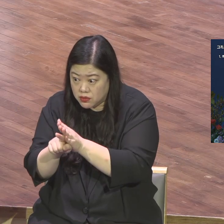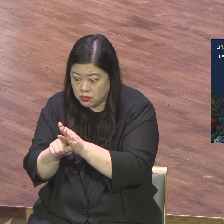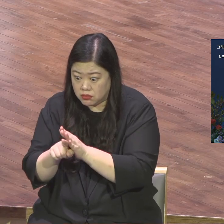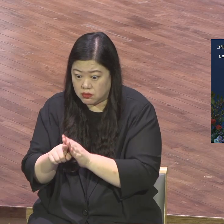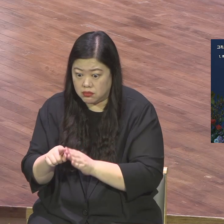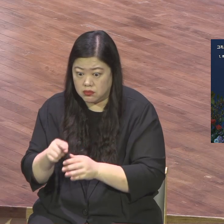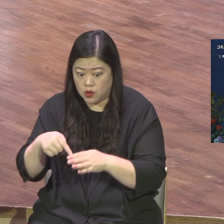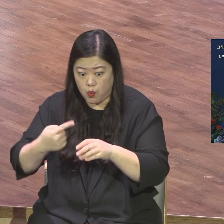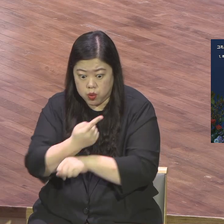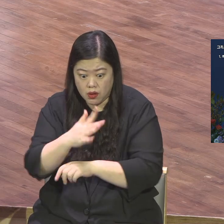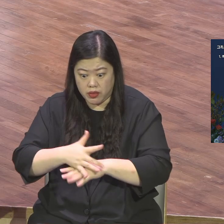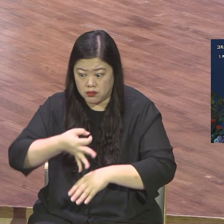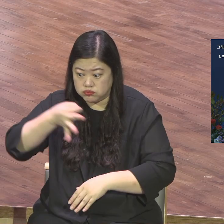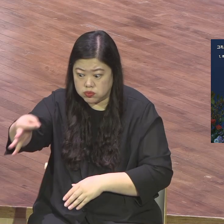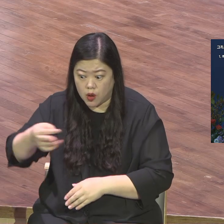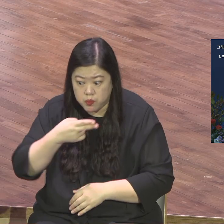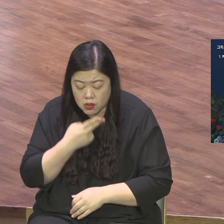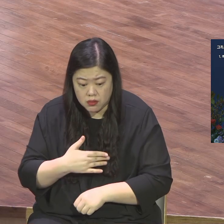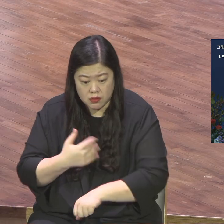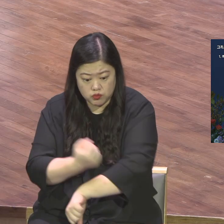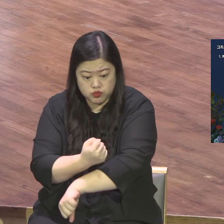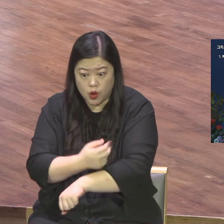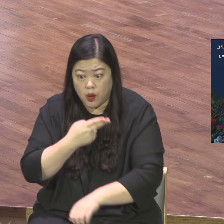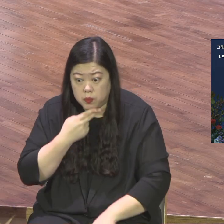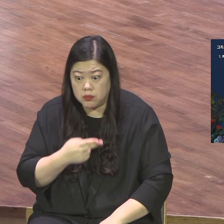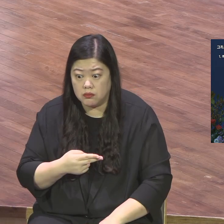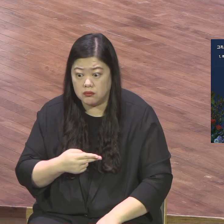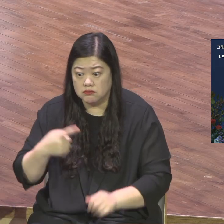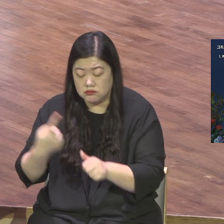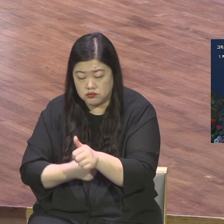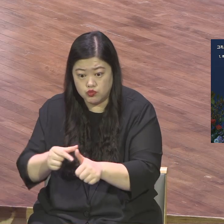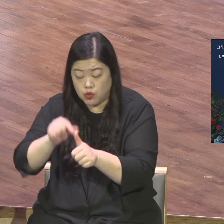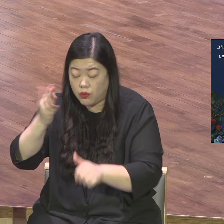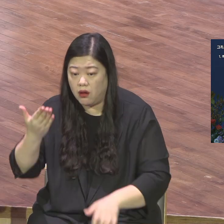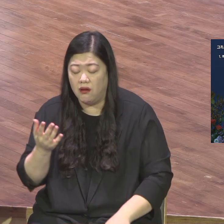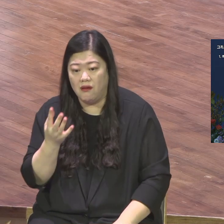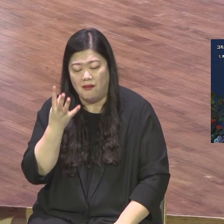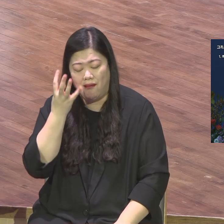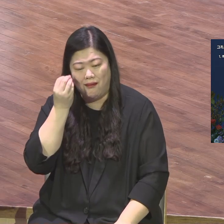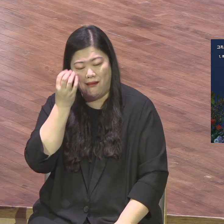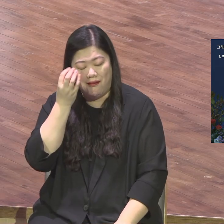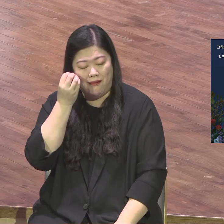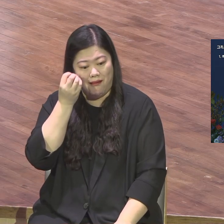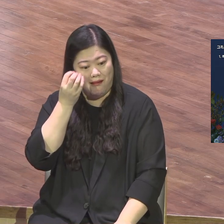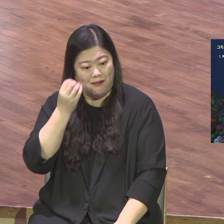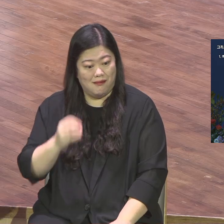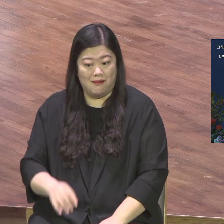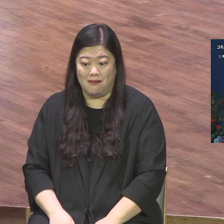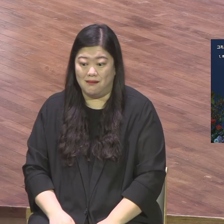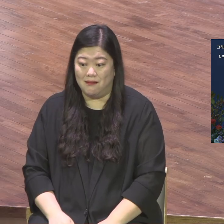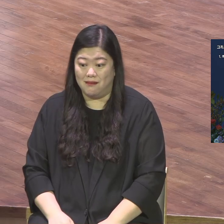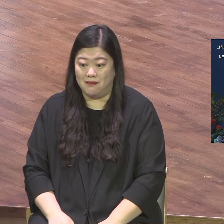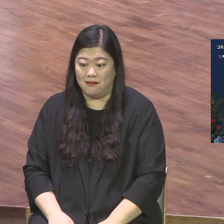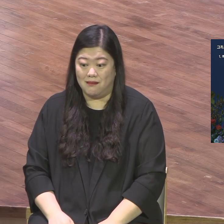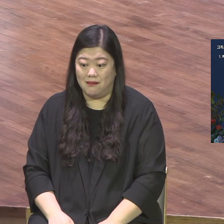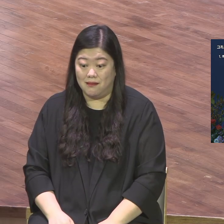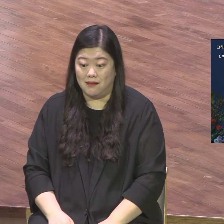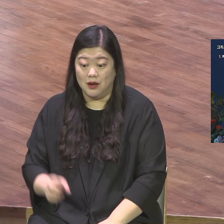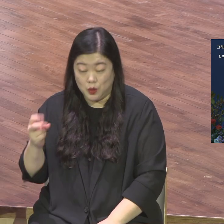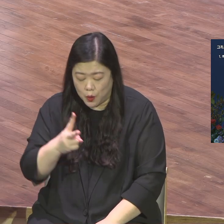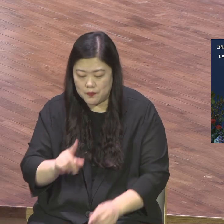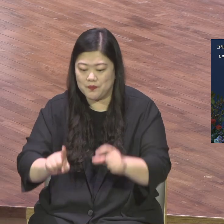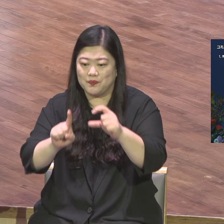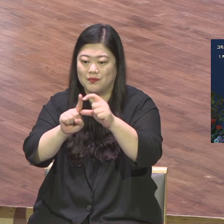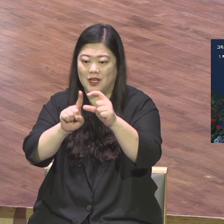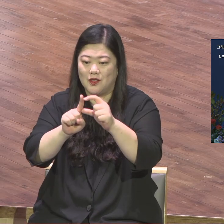축복, 비밀이다, 비밀. 그리고 이것을 이루어 나가시는 것을 뭐라 그랬냐, 하나님의 경륜